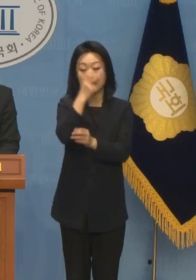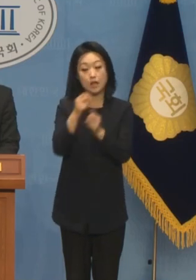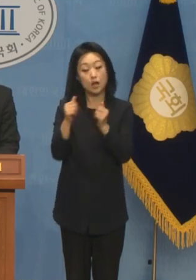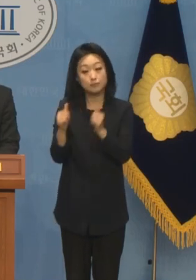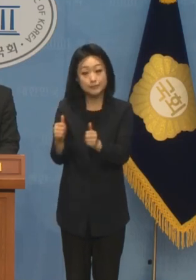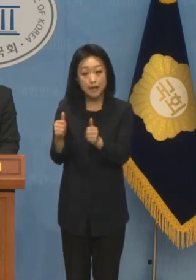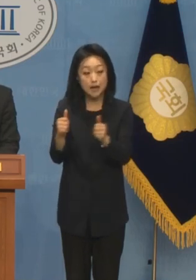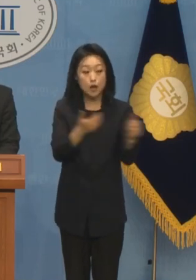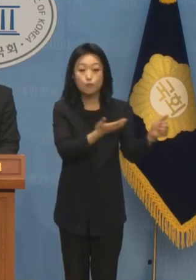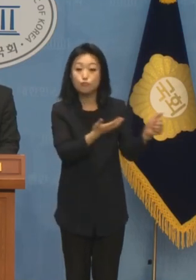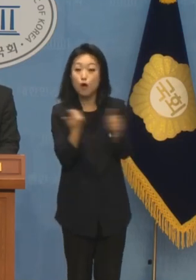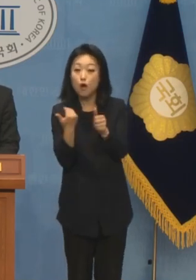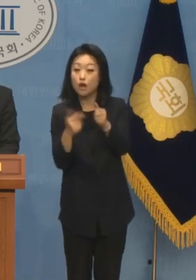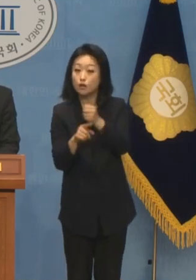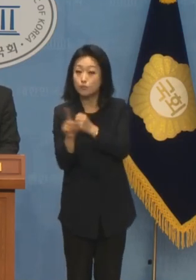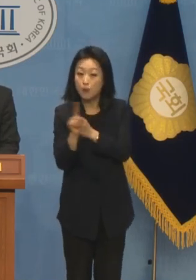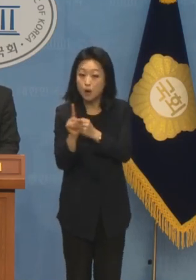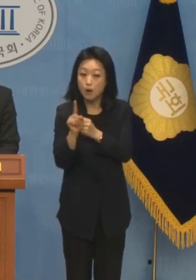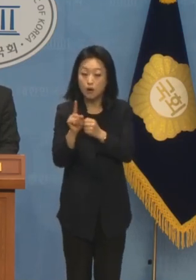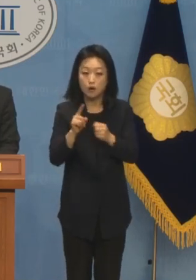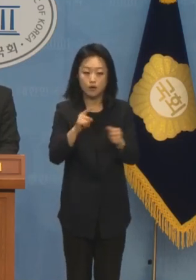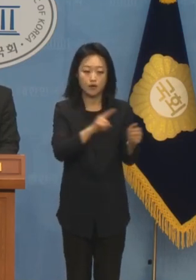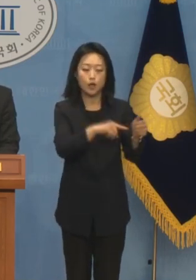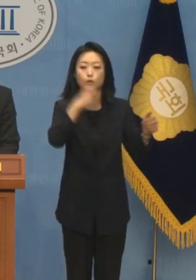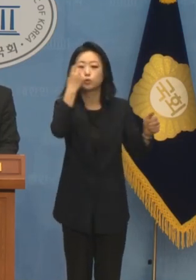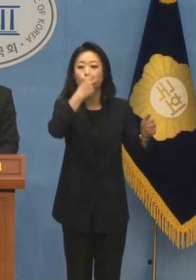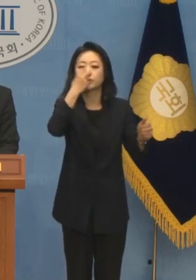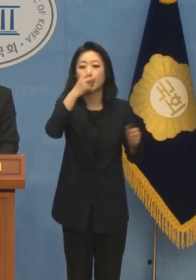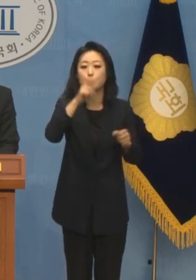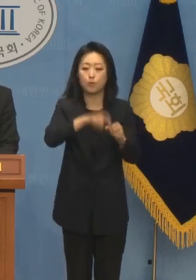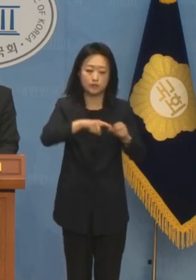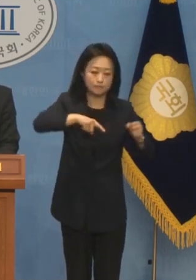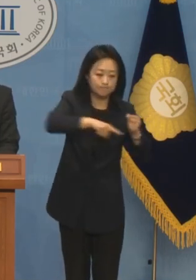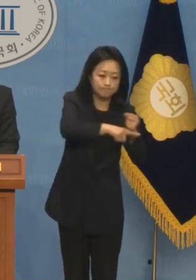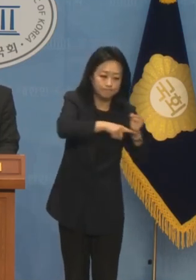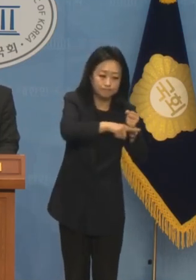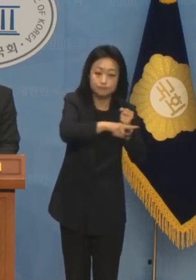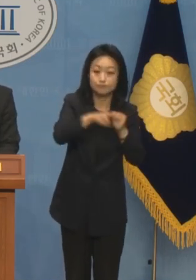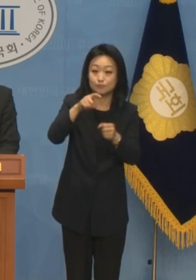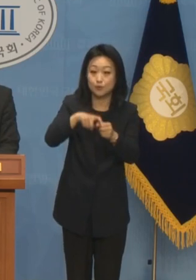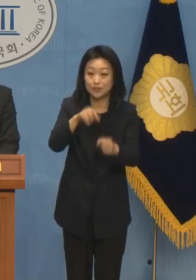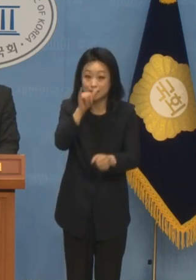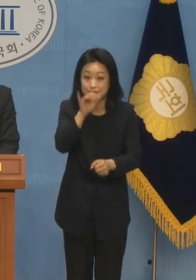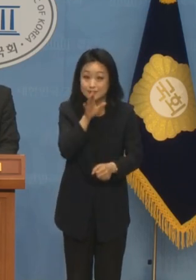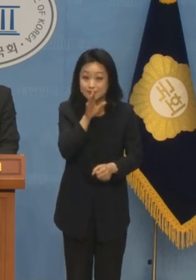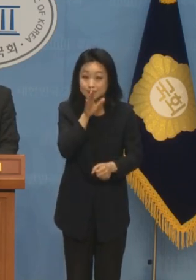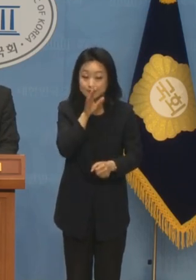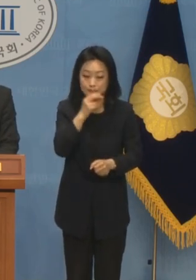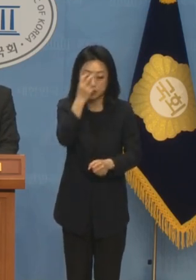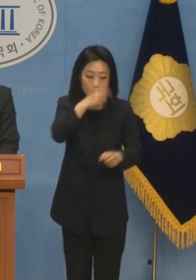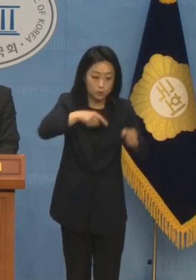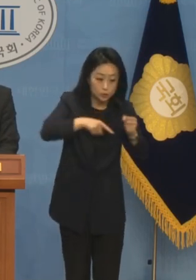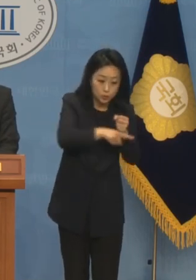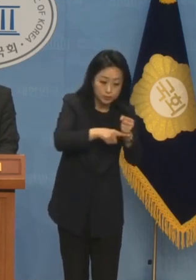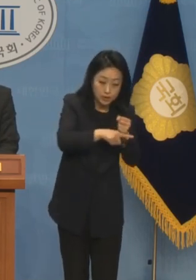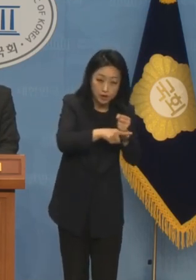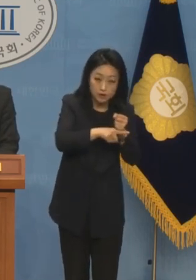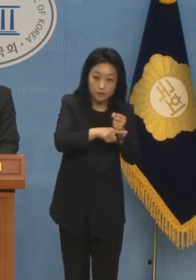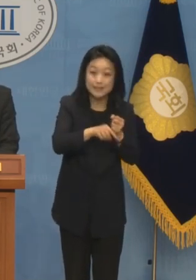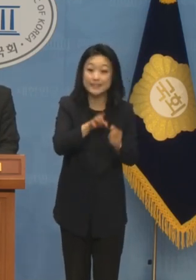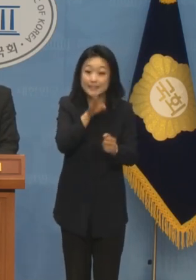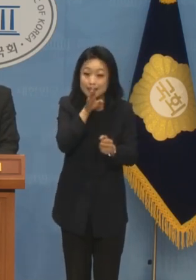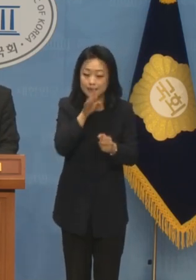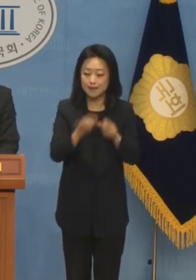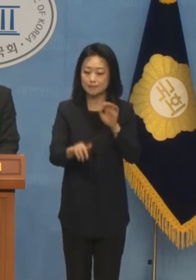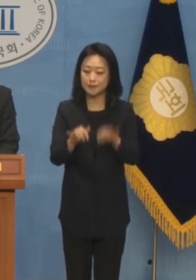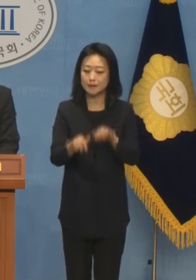검찰로 부르는 이유는 조사를 하기 위해서입니다. 조사를 하면 조사 기록인 조서를